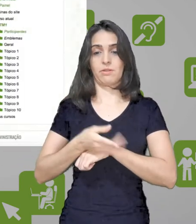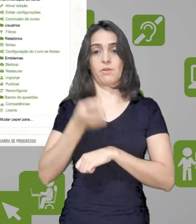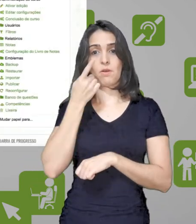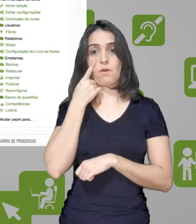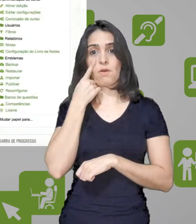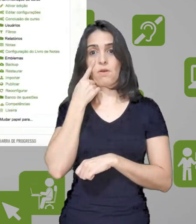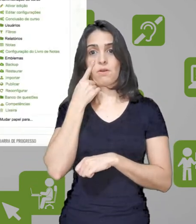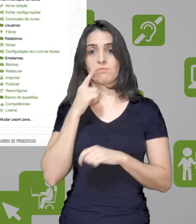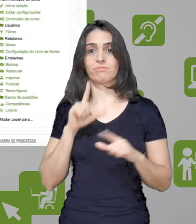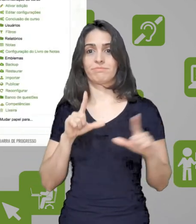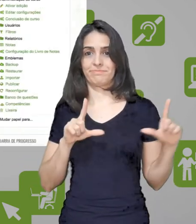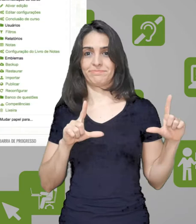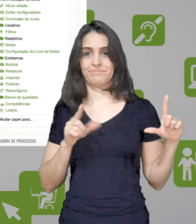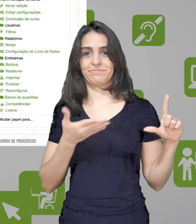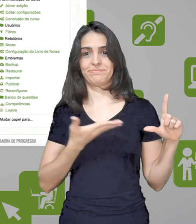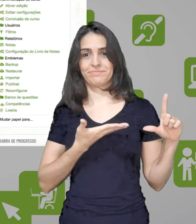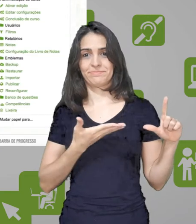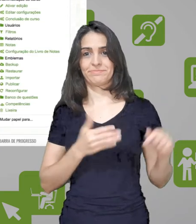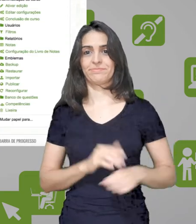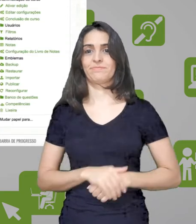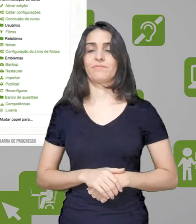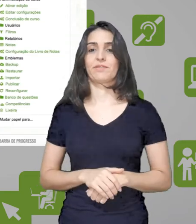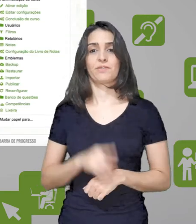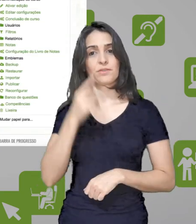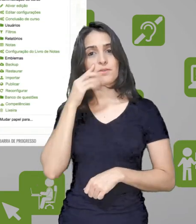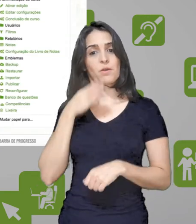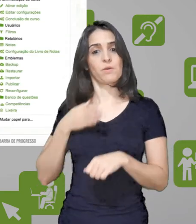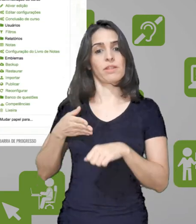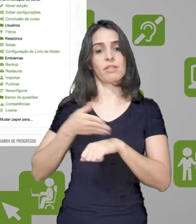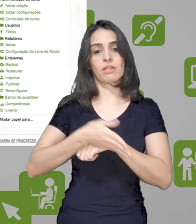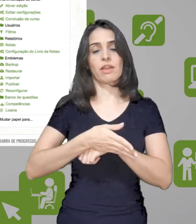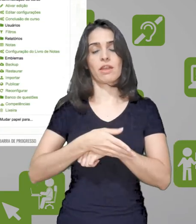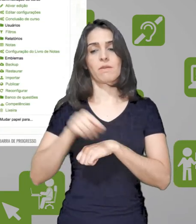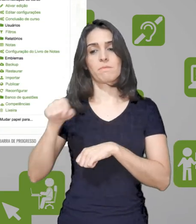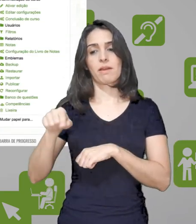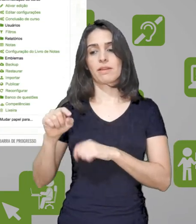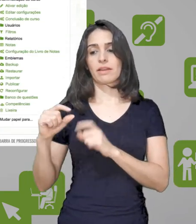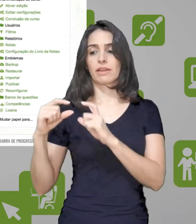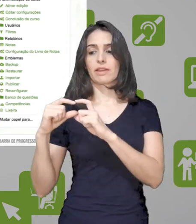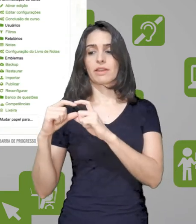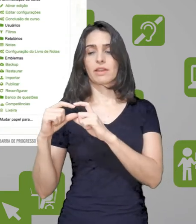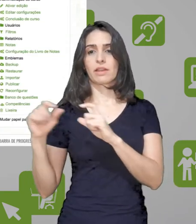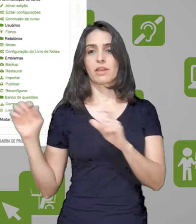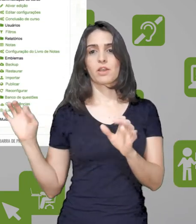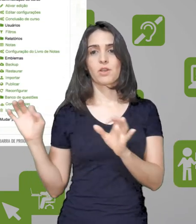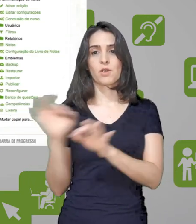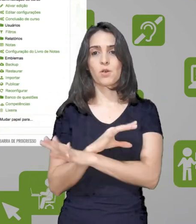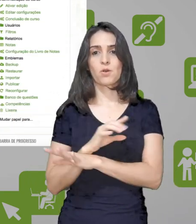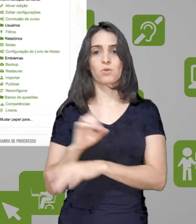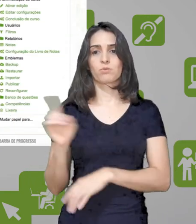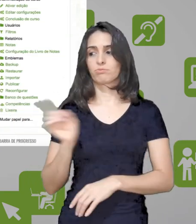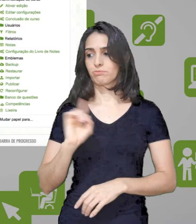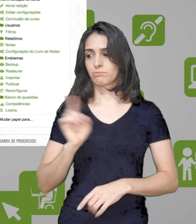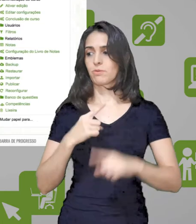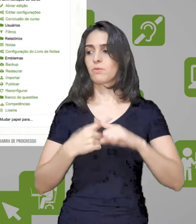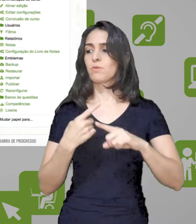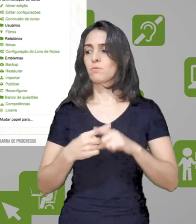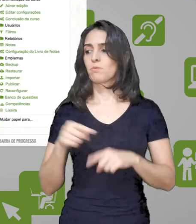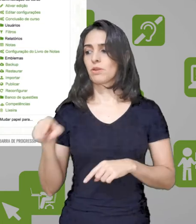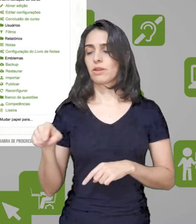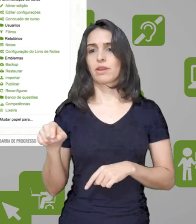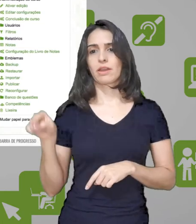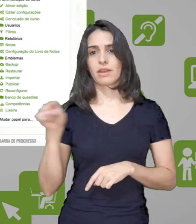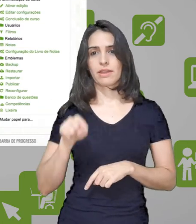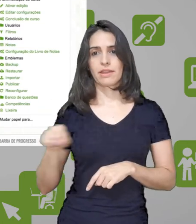pronto, o acompanhamento de conclusão já está ativado. O que que isso significa? Num primeiro momento, se eu não fizer